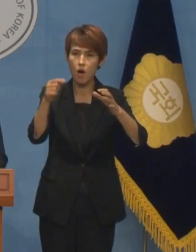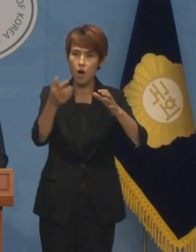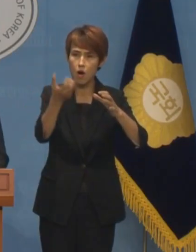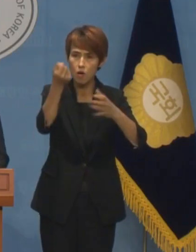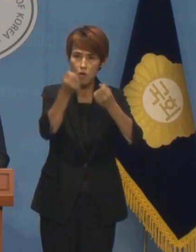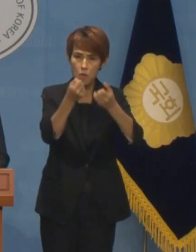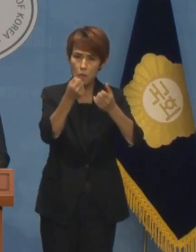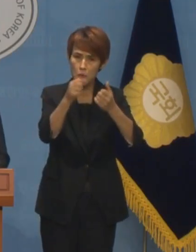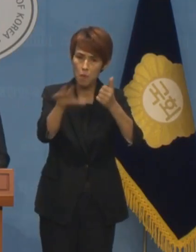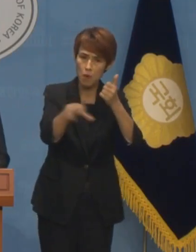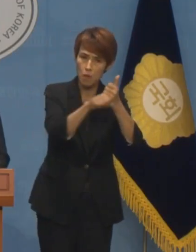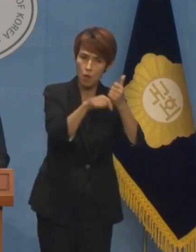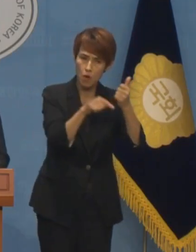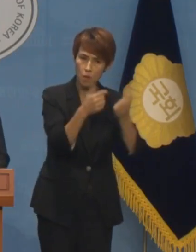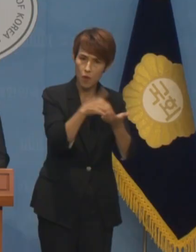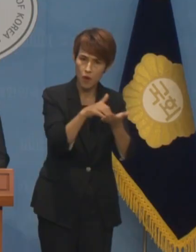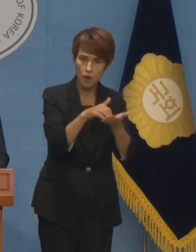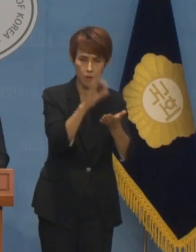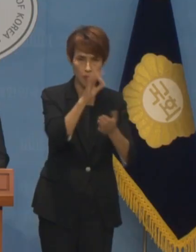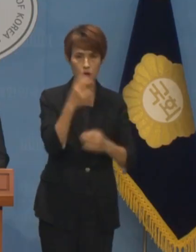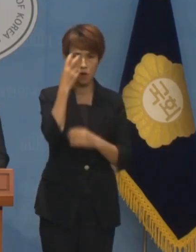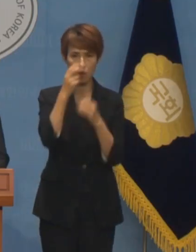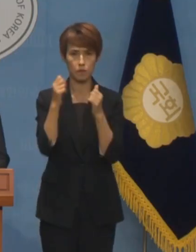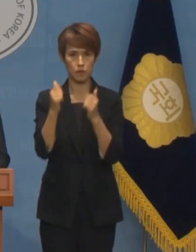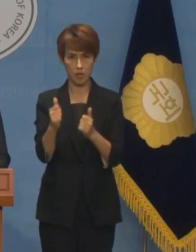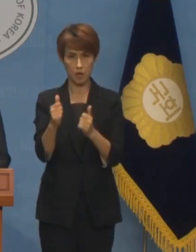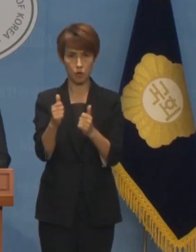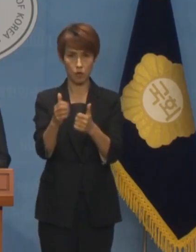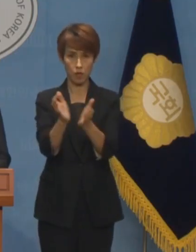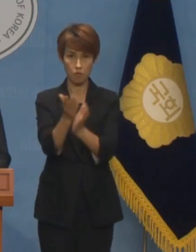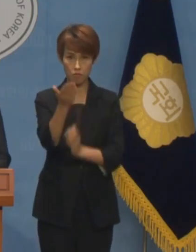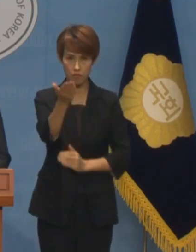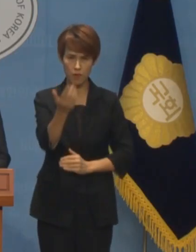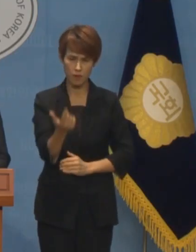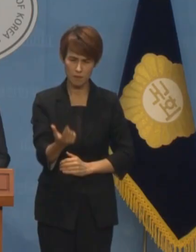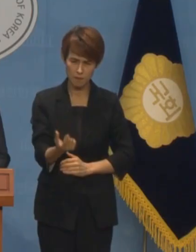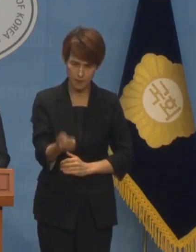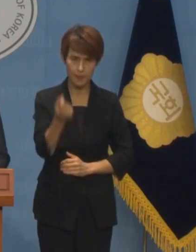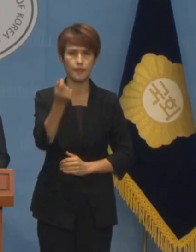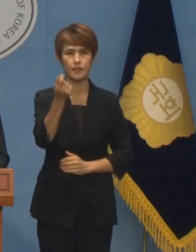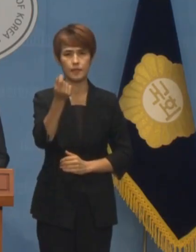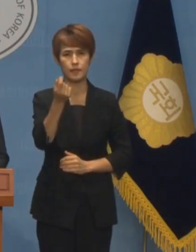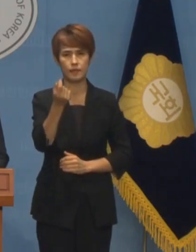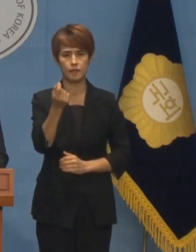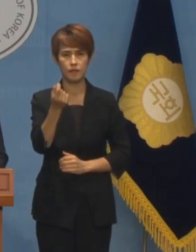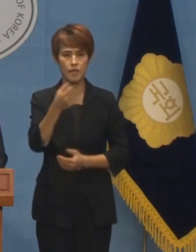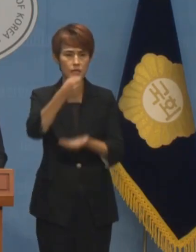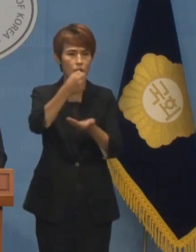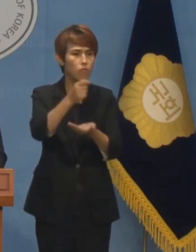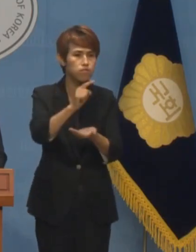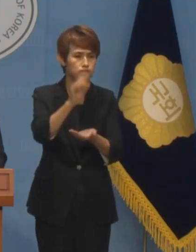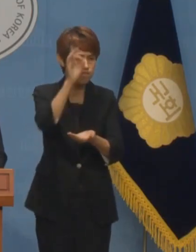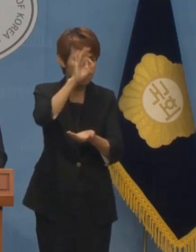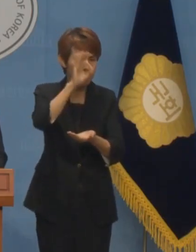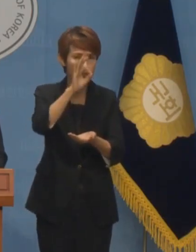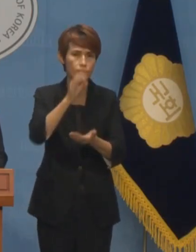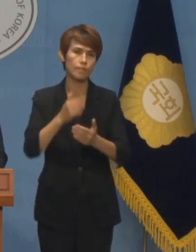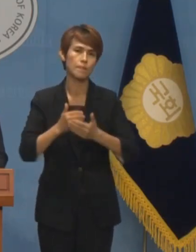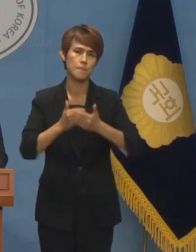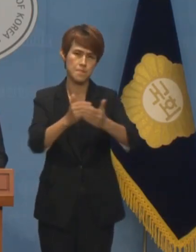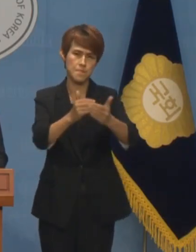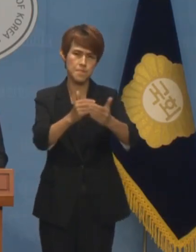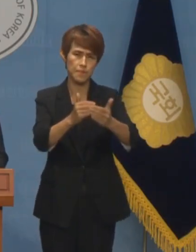대해서 우리 검찰과 관계 당국에서는 빨리 조속히 이 재산들을 찾는 이런